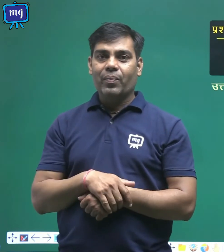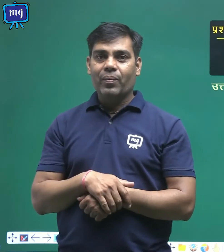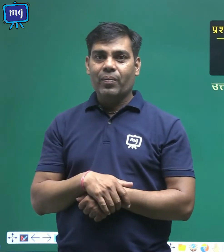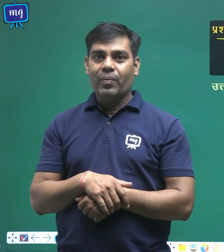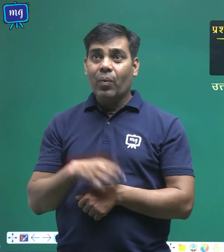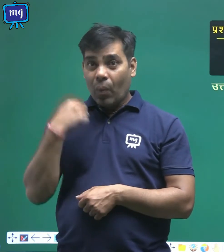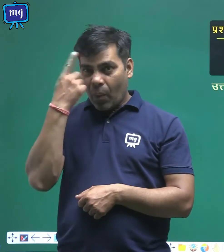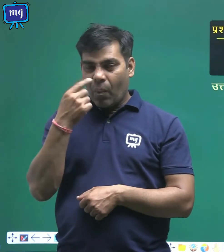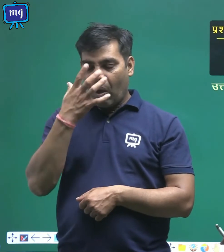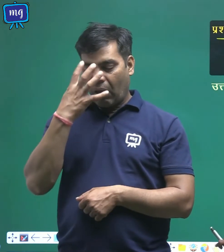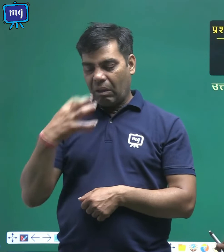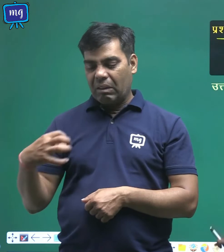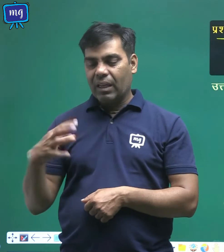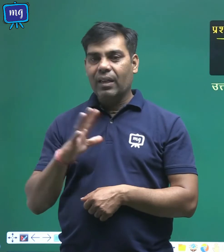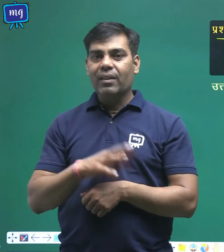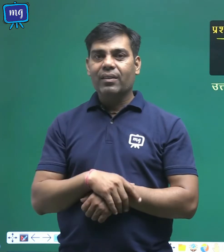मुंह उतर गया?